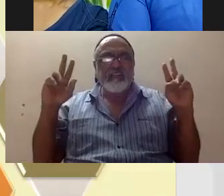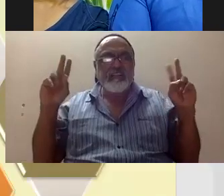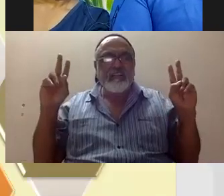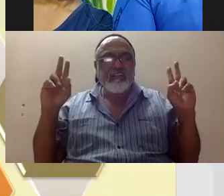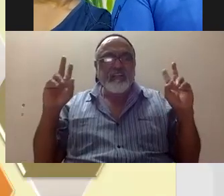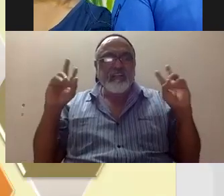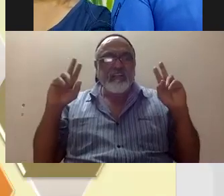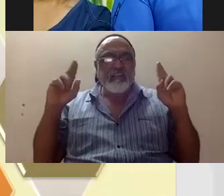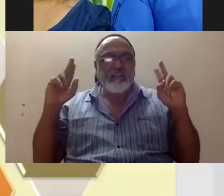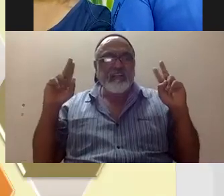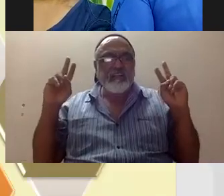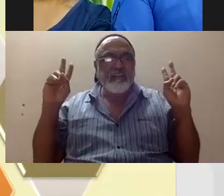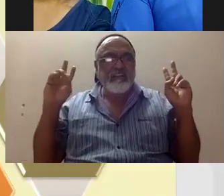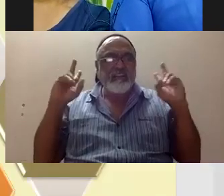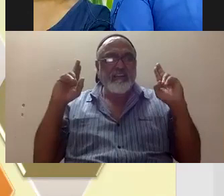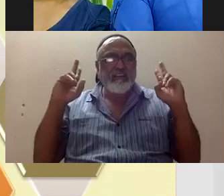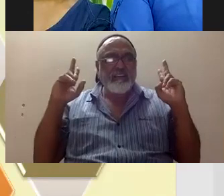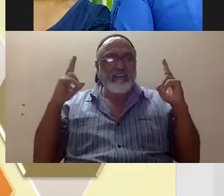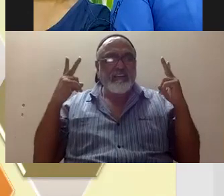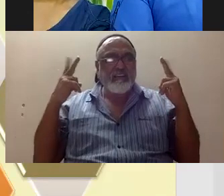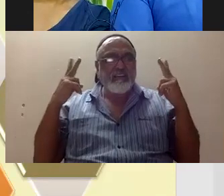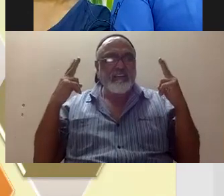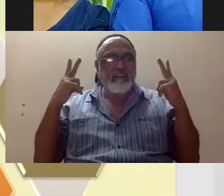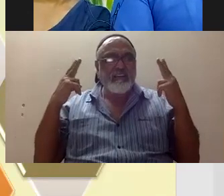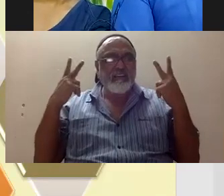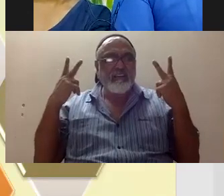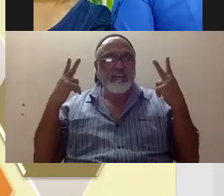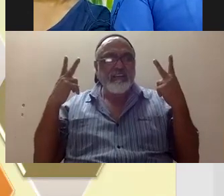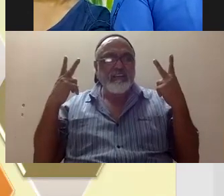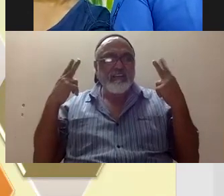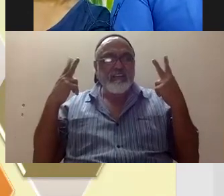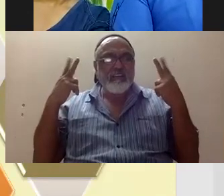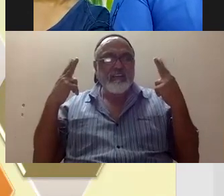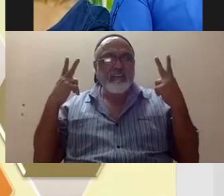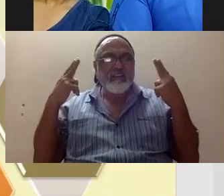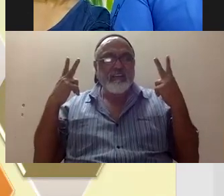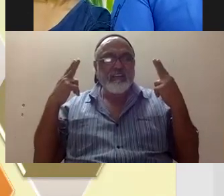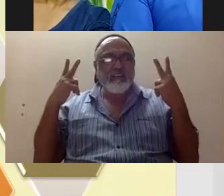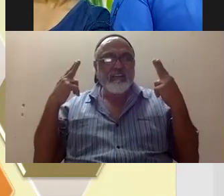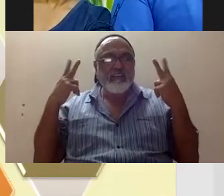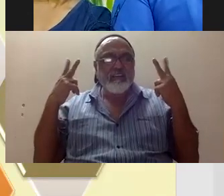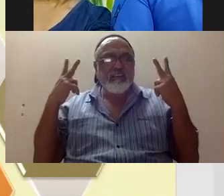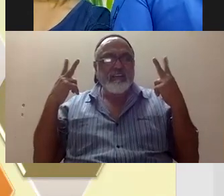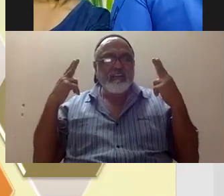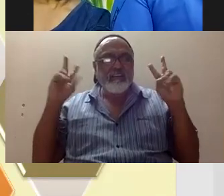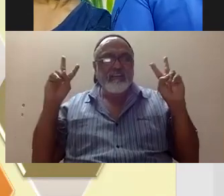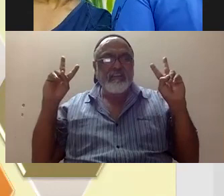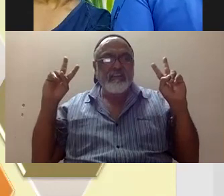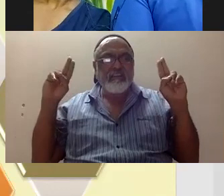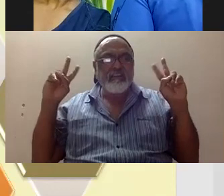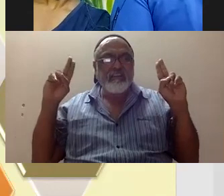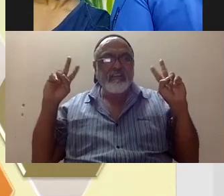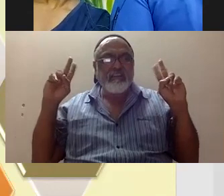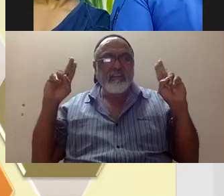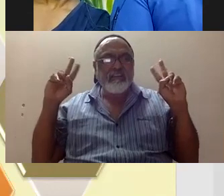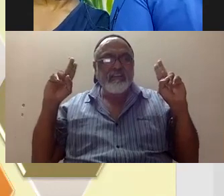है? नहीं नहीं साफ नहीं आ रही है. नहीं नहीं नहीं कट रही है. अभी आ रहा है? अभी? अभी आ रहा है? अभी आ रही है मैम,